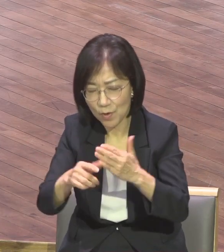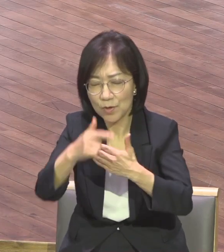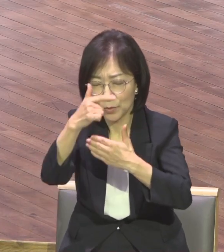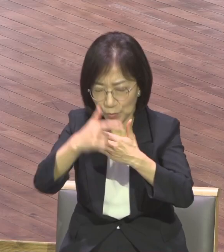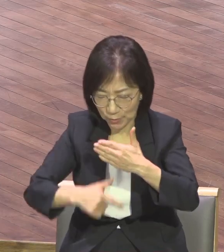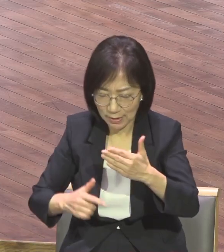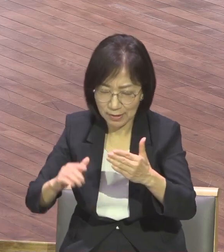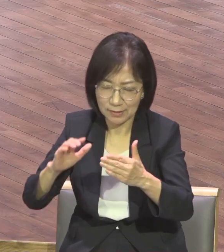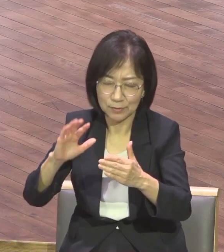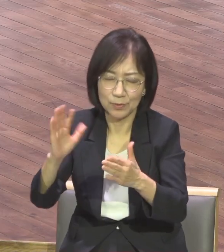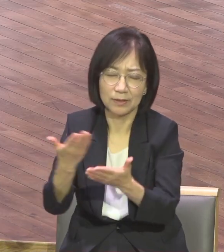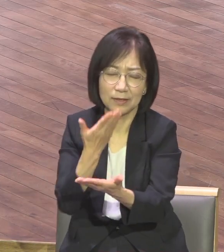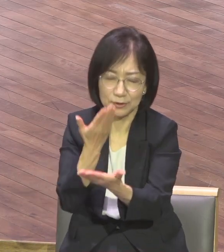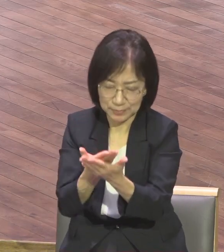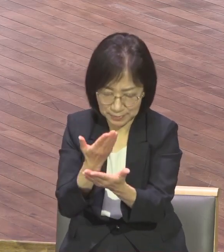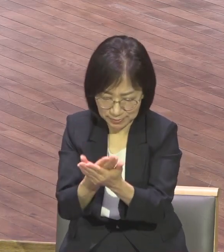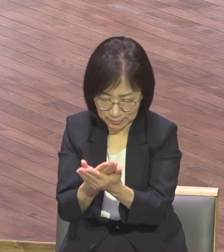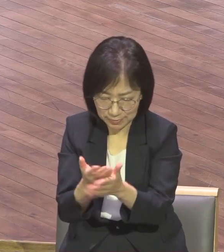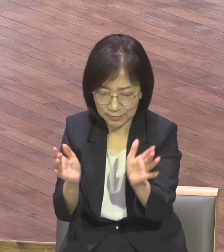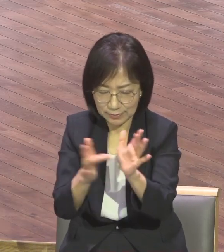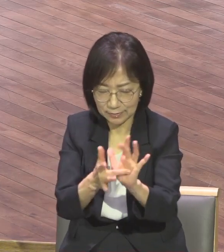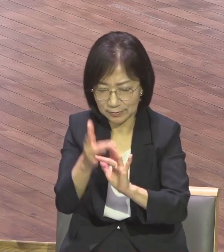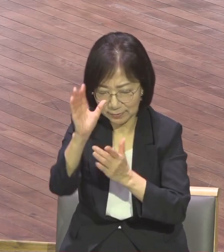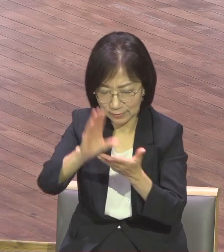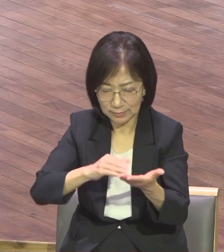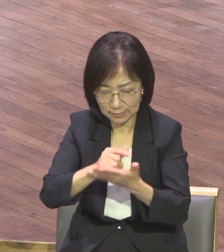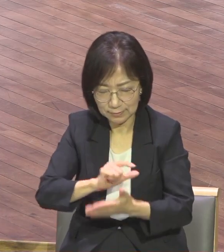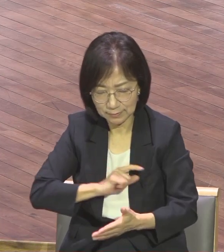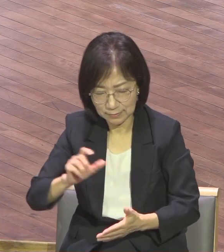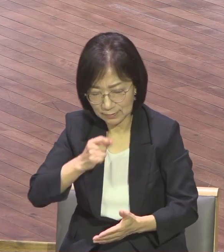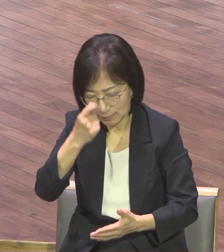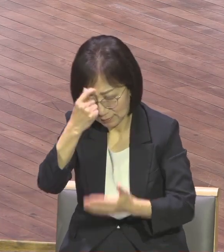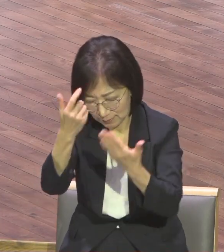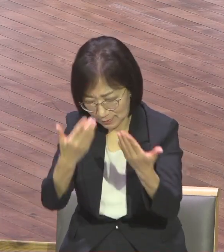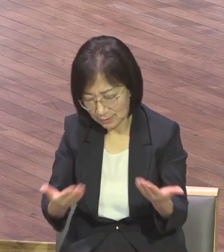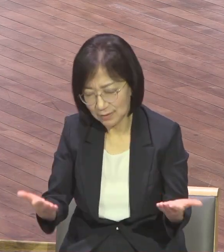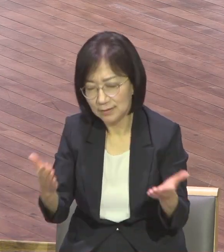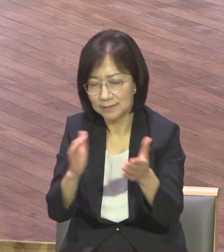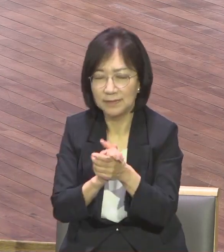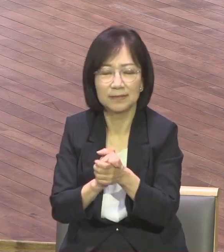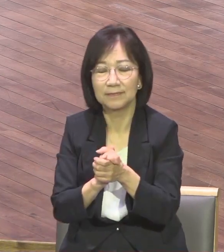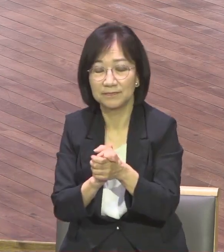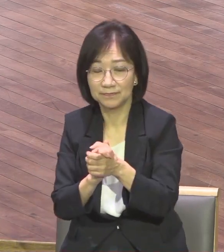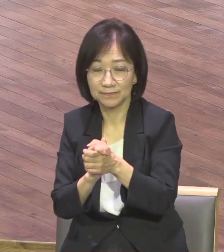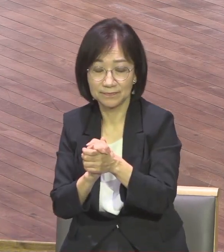되게 하여 주옵소서. 예수의 이름 받들어 기도합니다. 아멘.